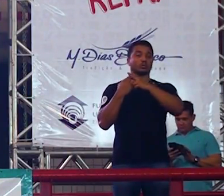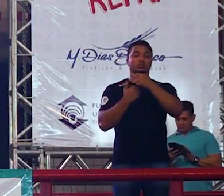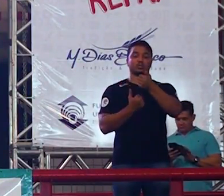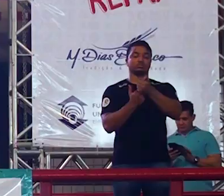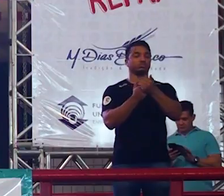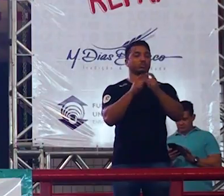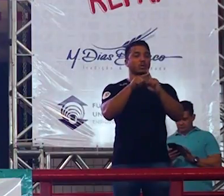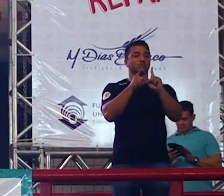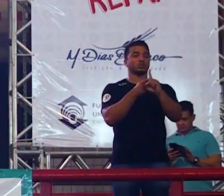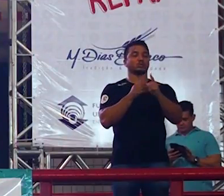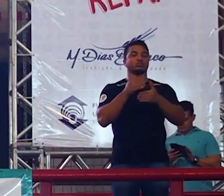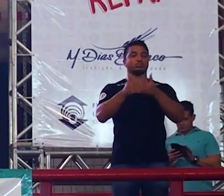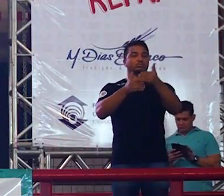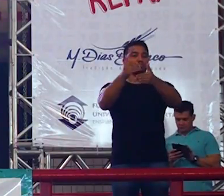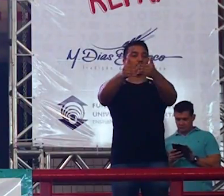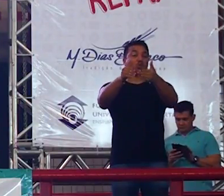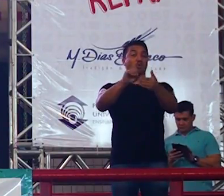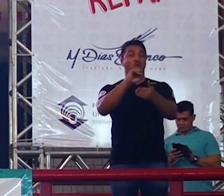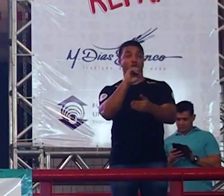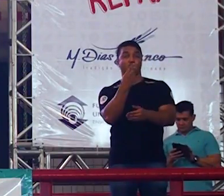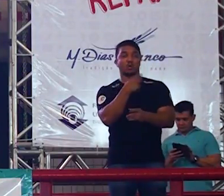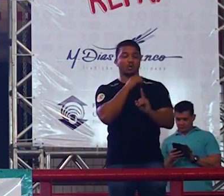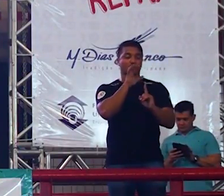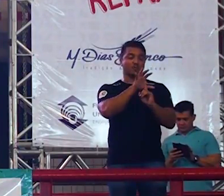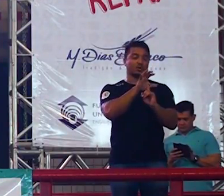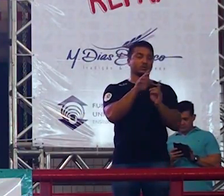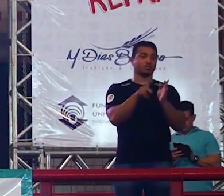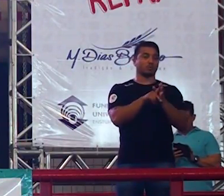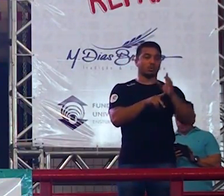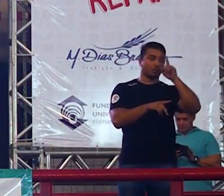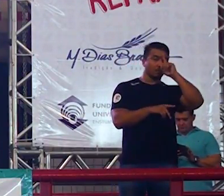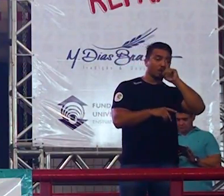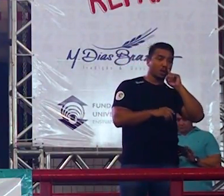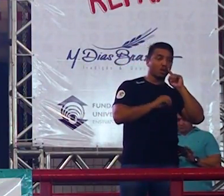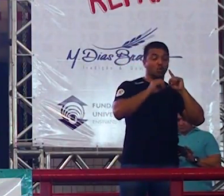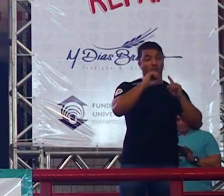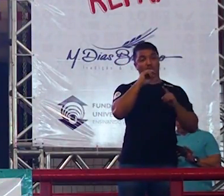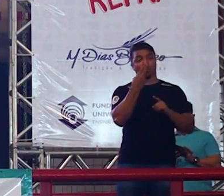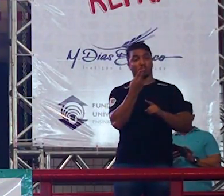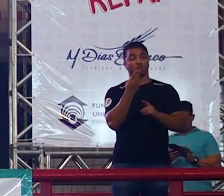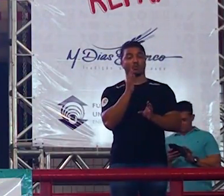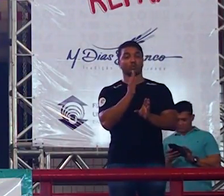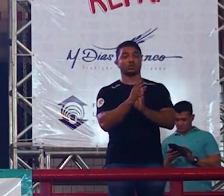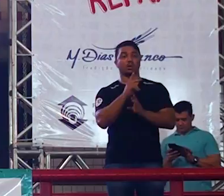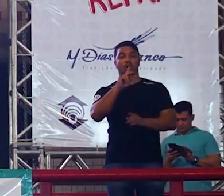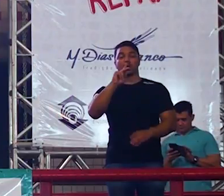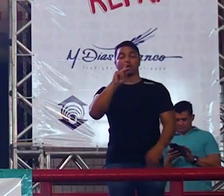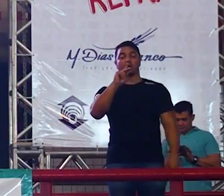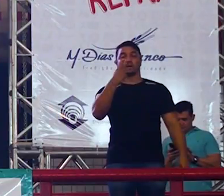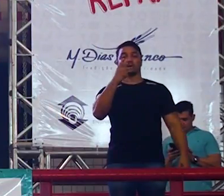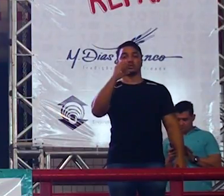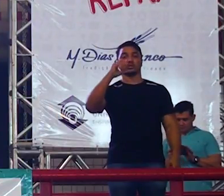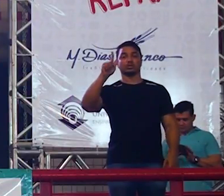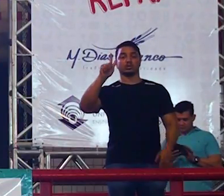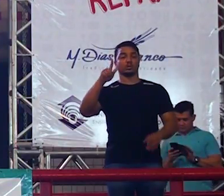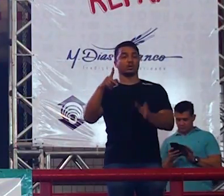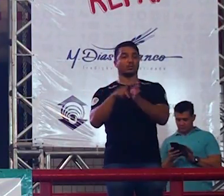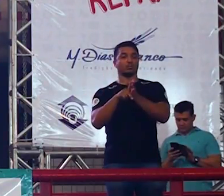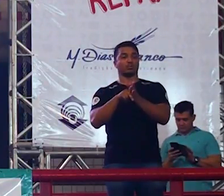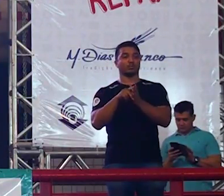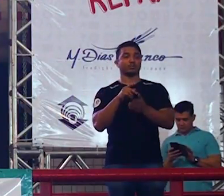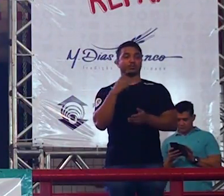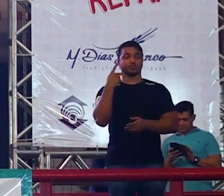a gestação. Ou ele é estimulado pelo corpo amarelo, ou ele é estimulado pelo HCG, que é a